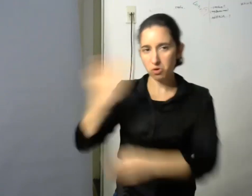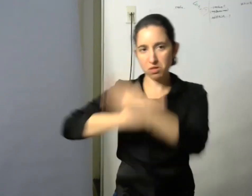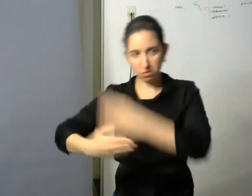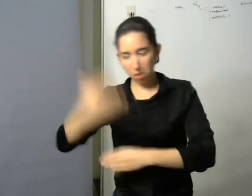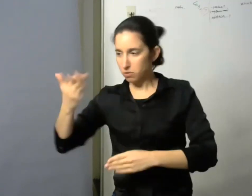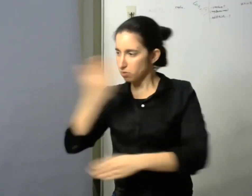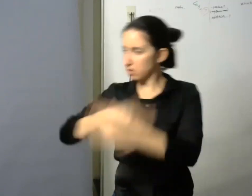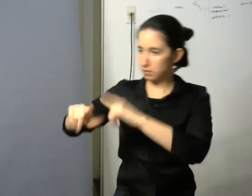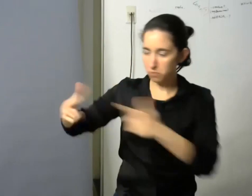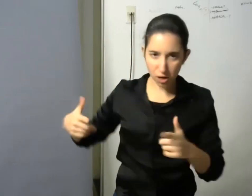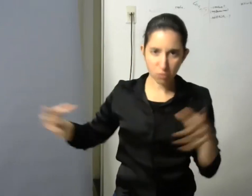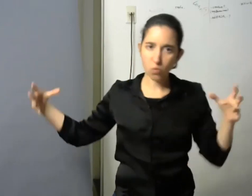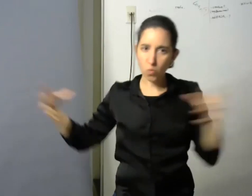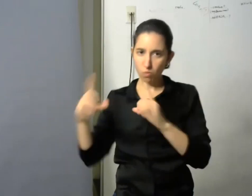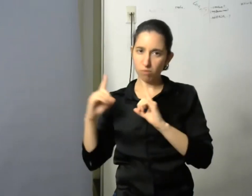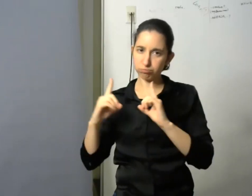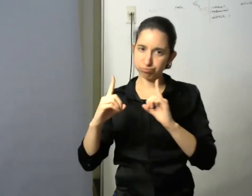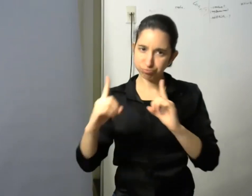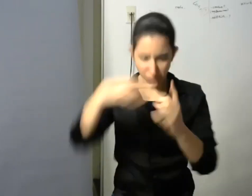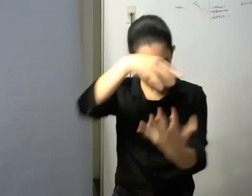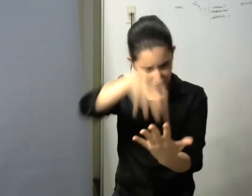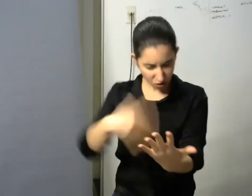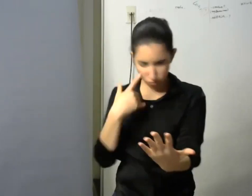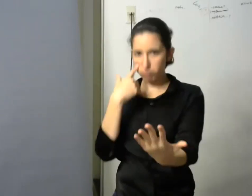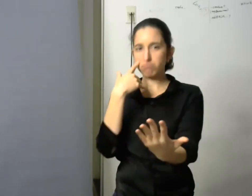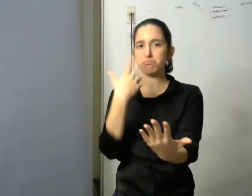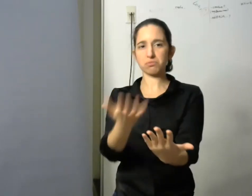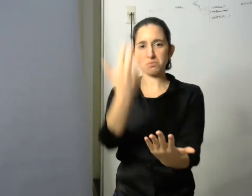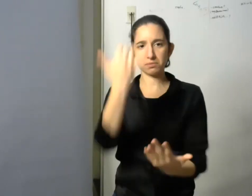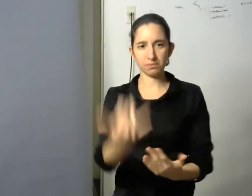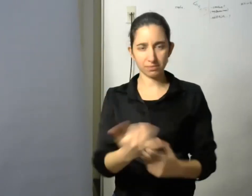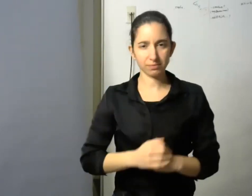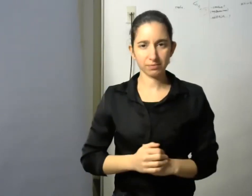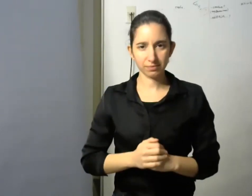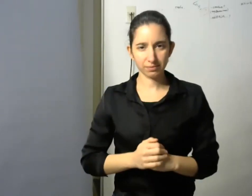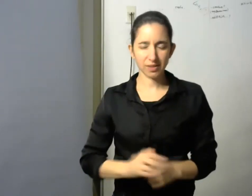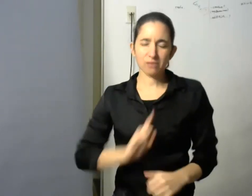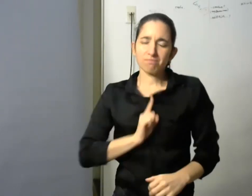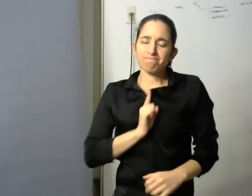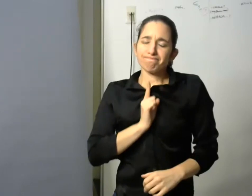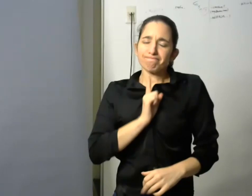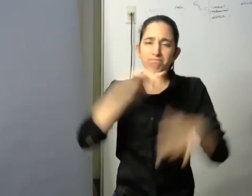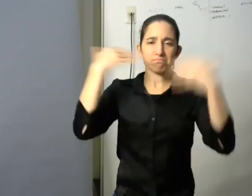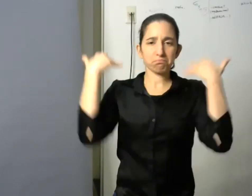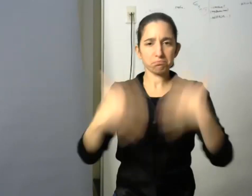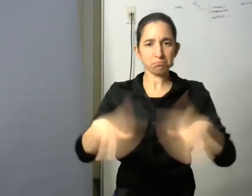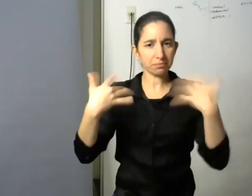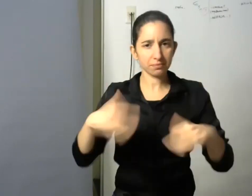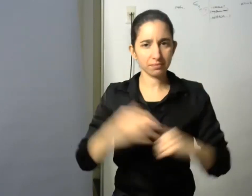y esto queda reflejado en el texto me enorgullezco de haber formado